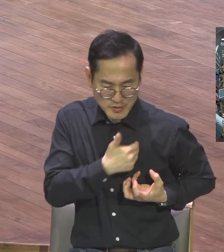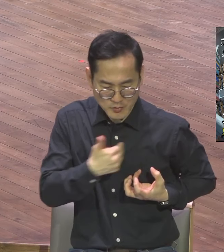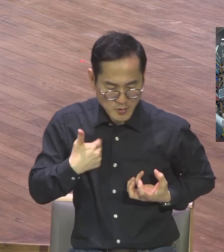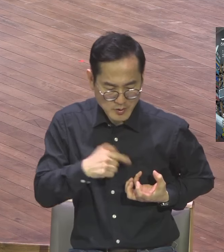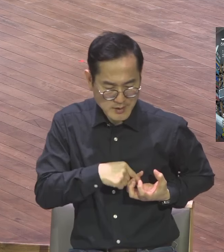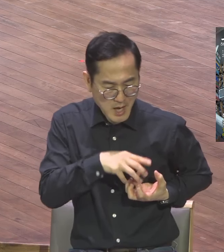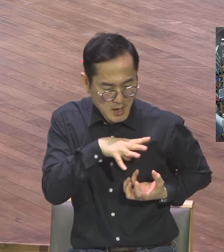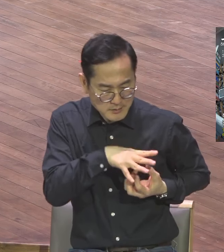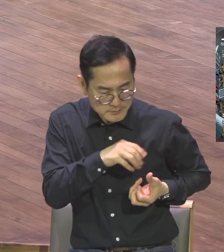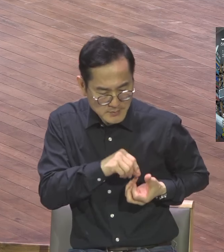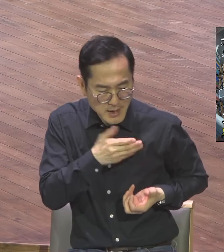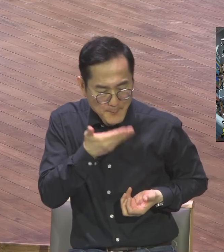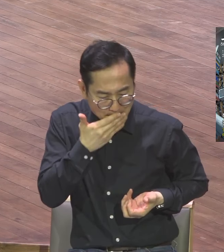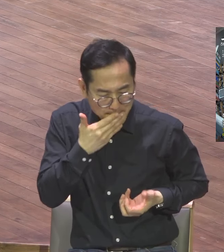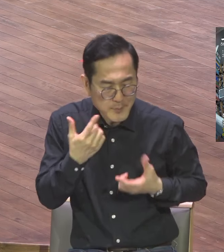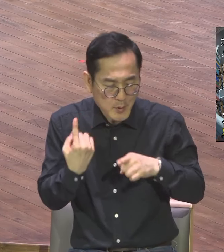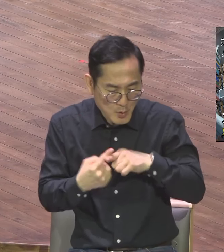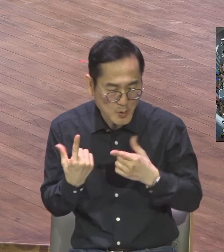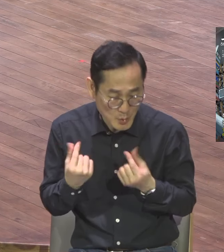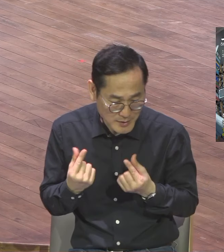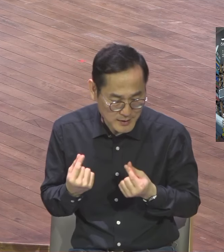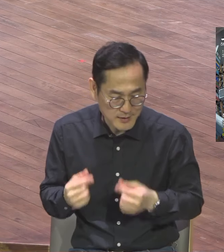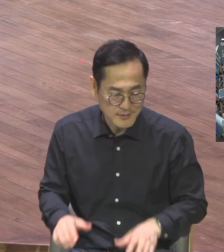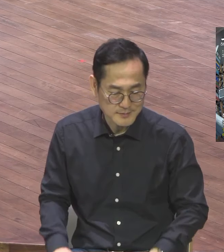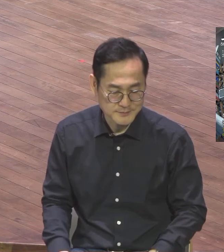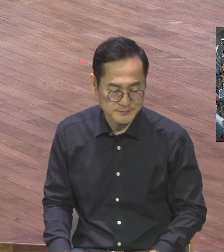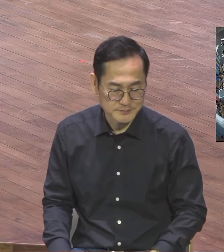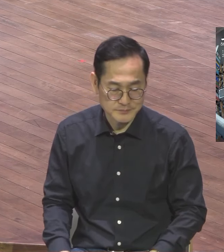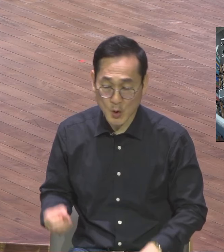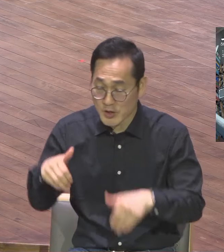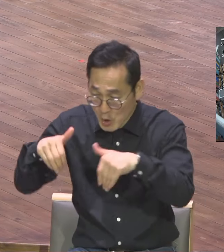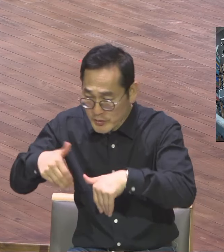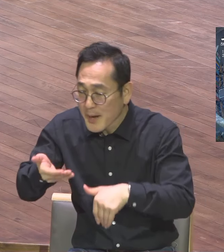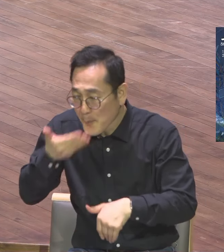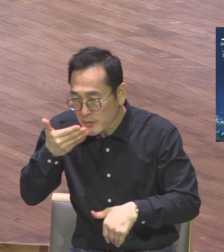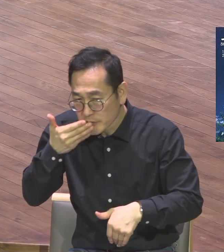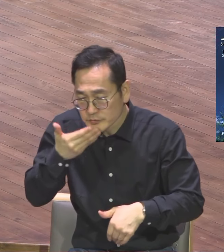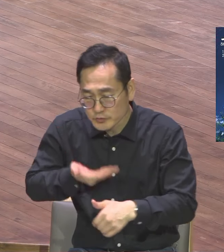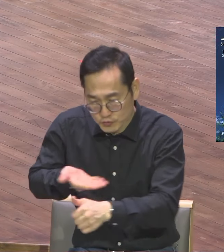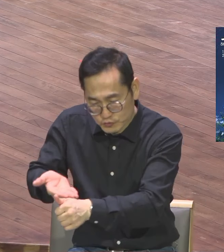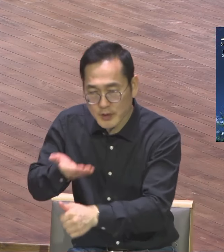되며 내 여종의 먹을 것이 되느니라.